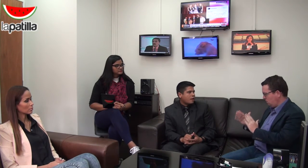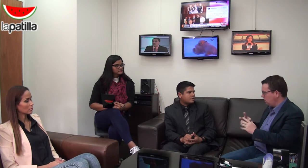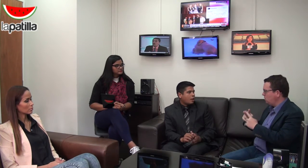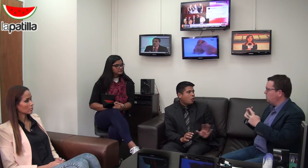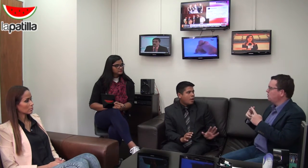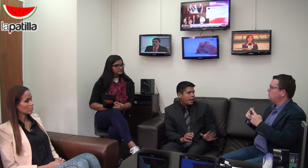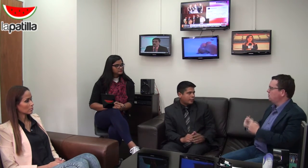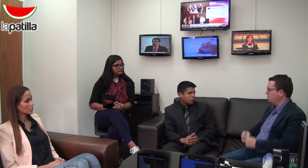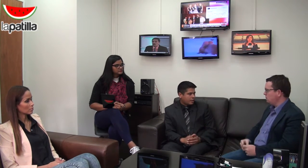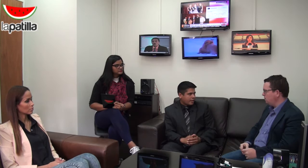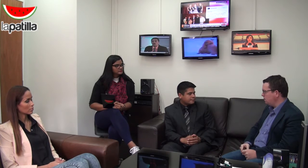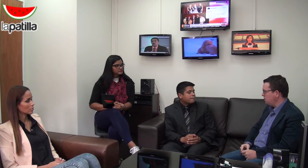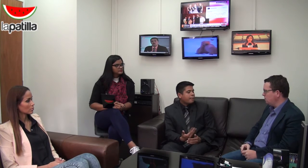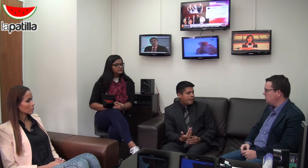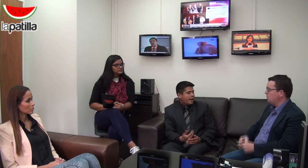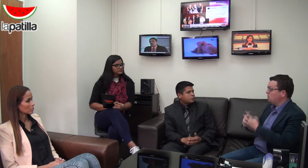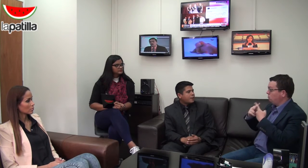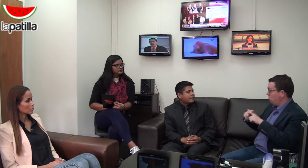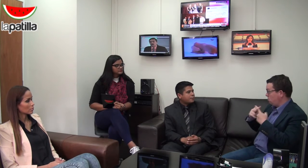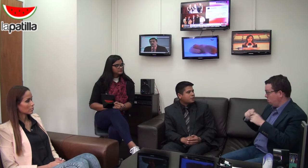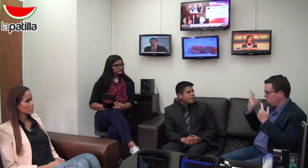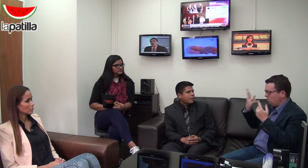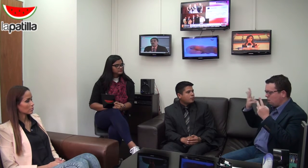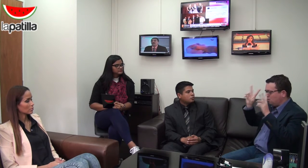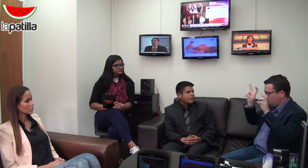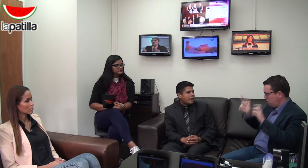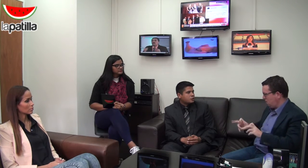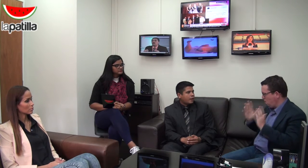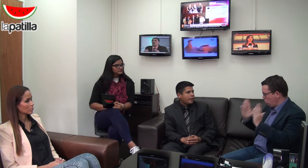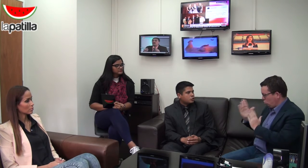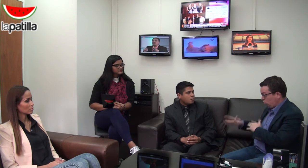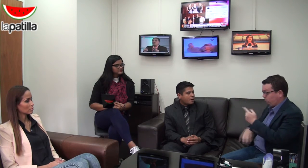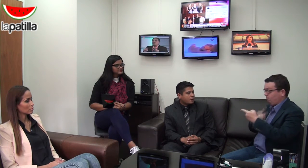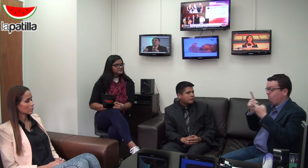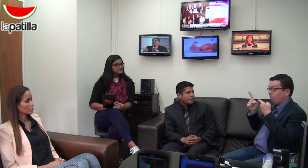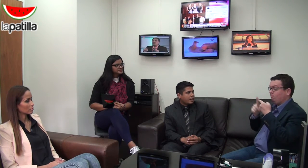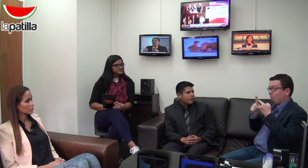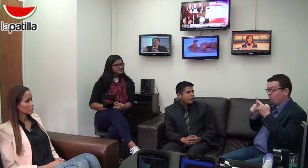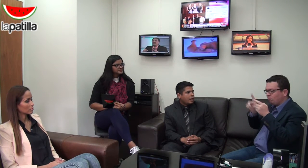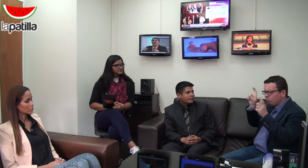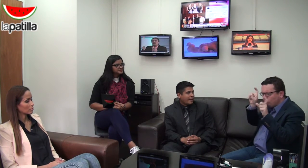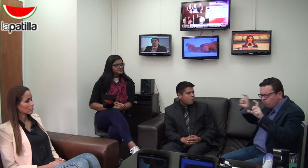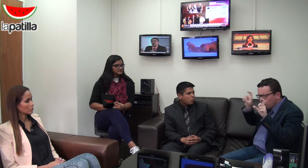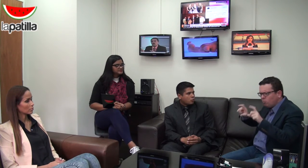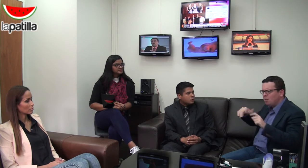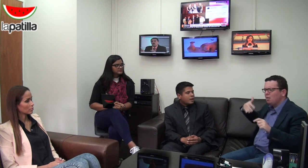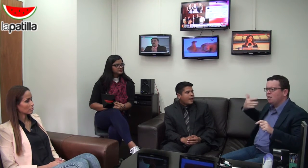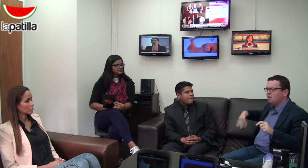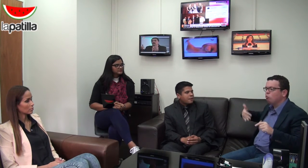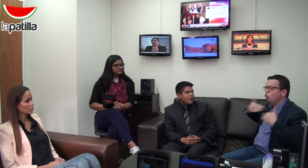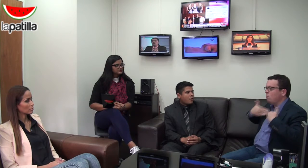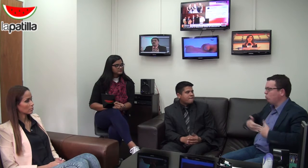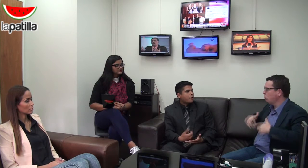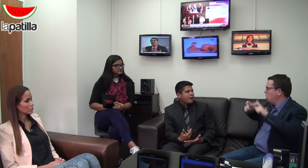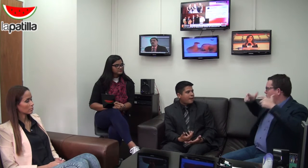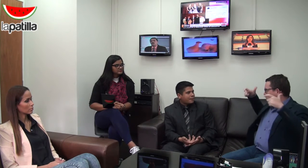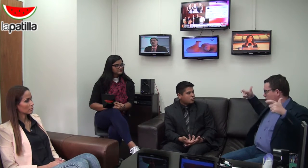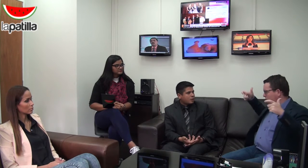realizado en estos talleres. A su vez, tenemos también un taller sobre derechos humanos que tiene tres módulos. El primero es formar a las personas